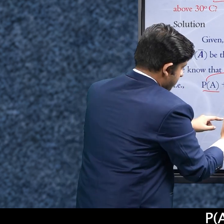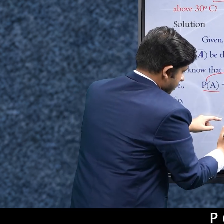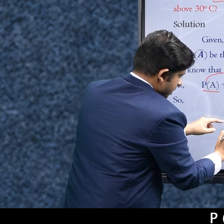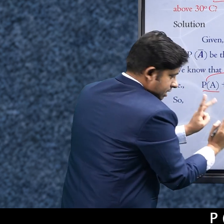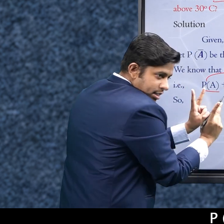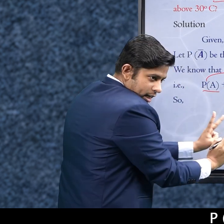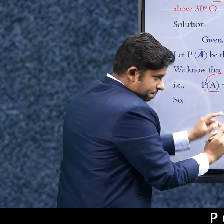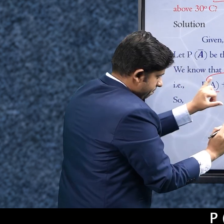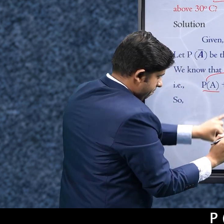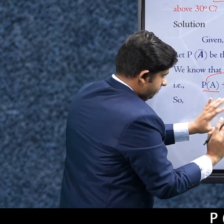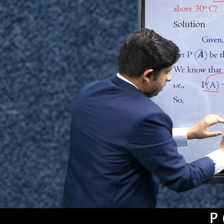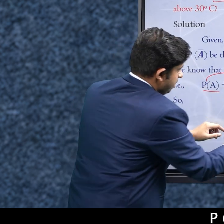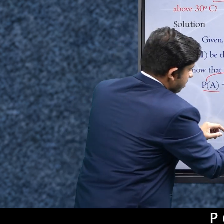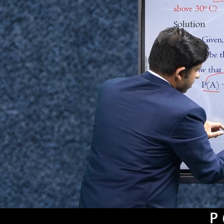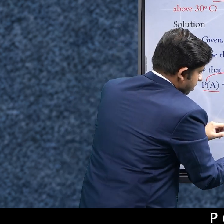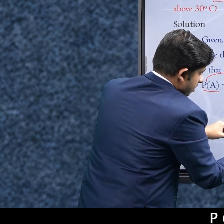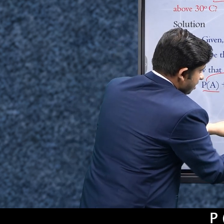P of A is equal to 1 minus 0.4.